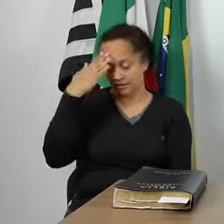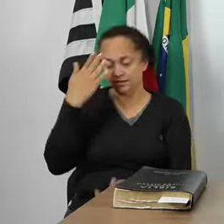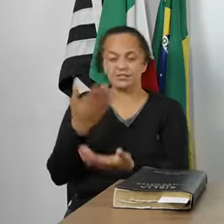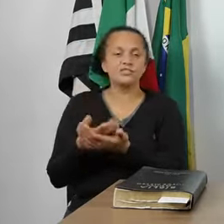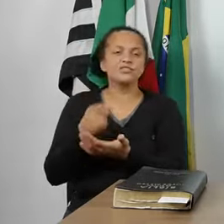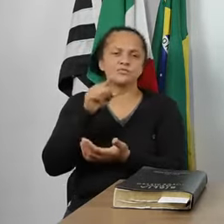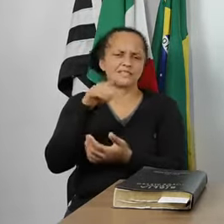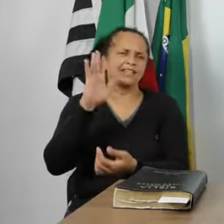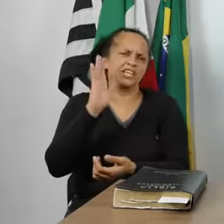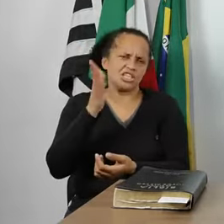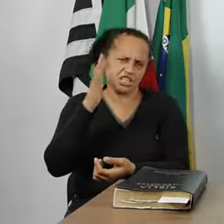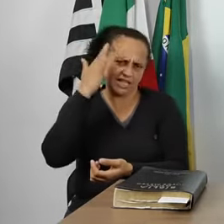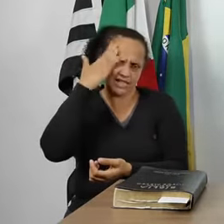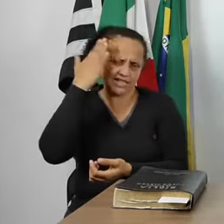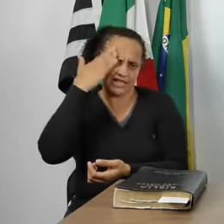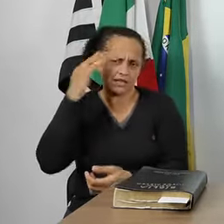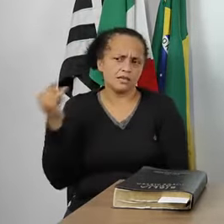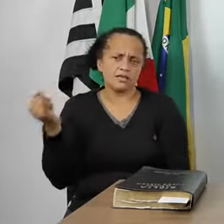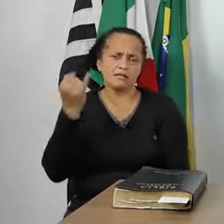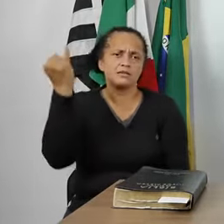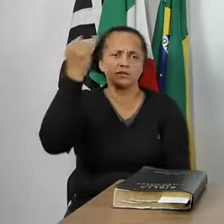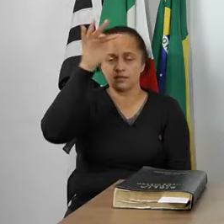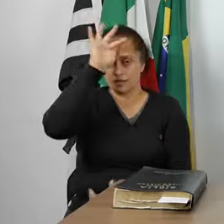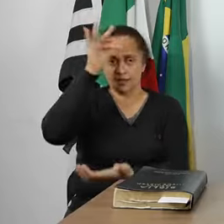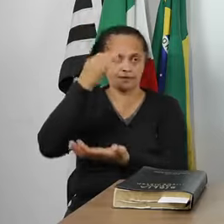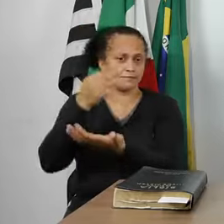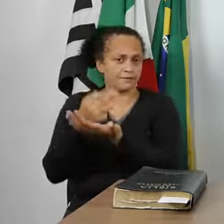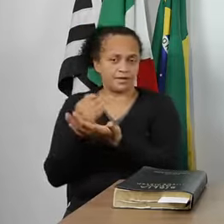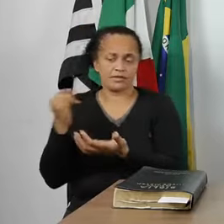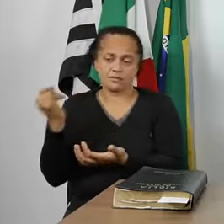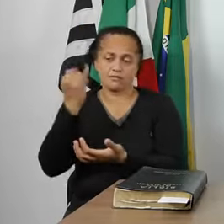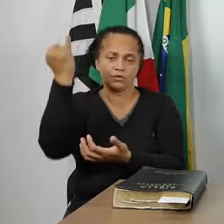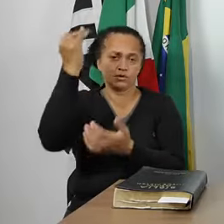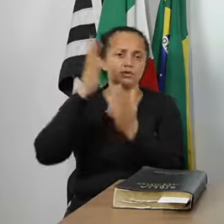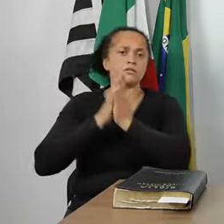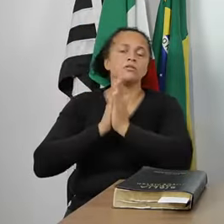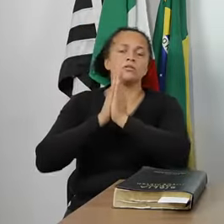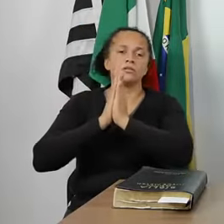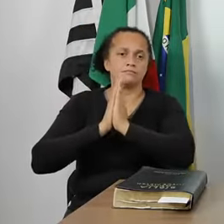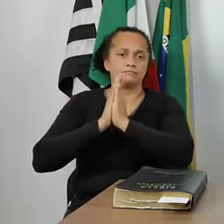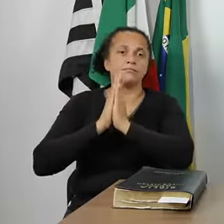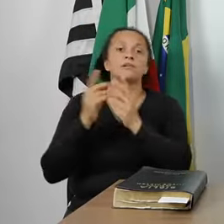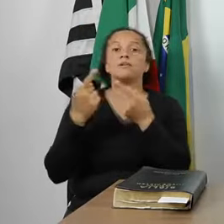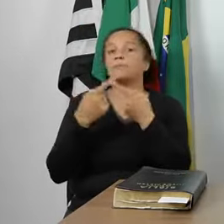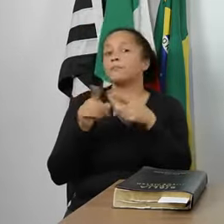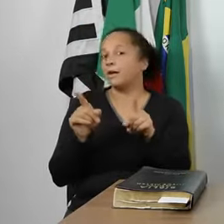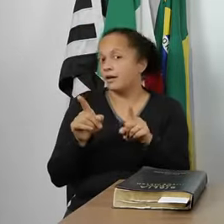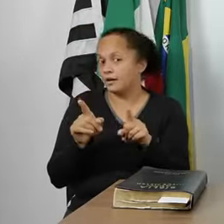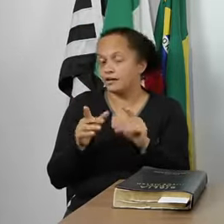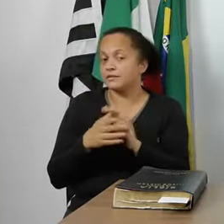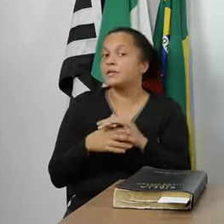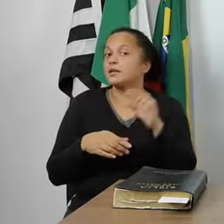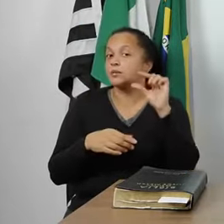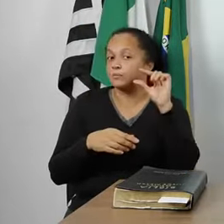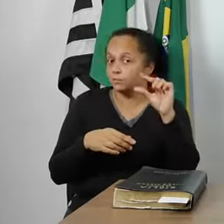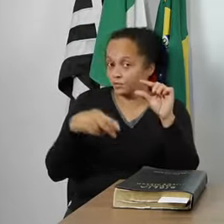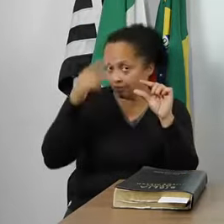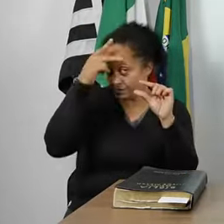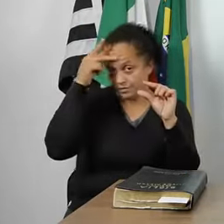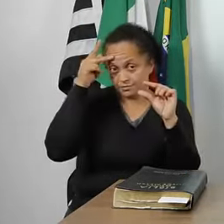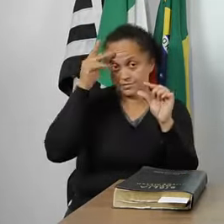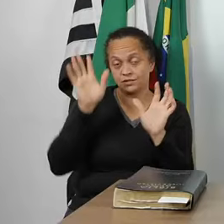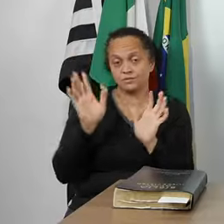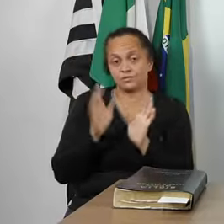da fé e da oração. Mas nem todos praticam, né,